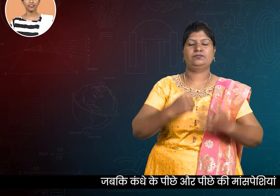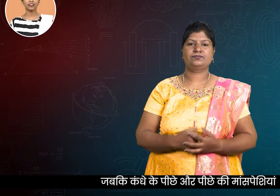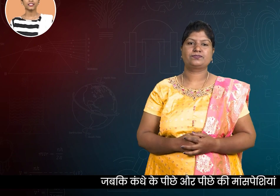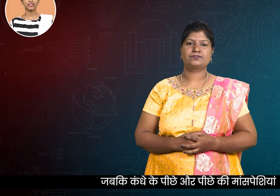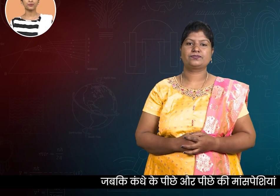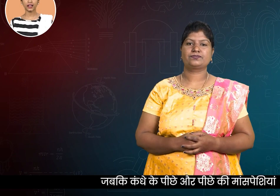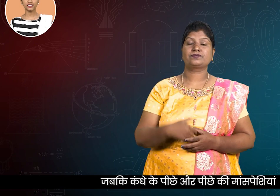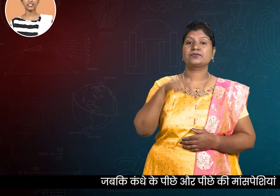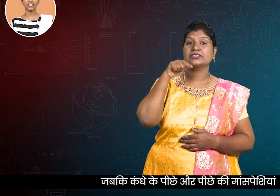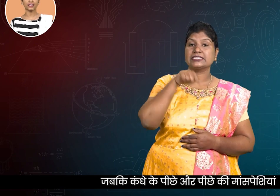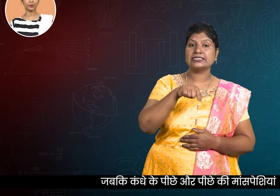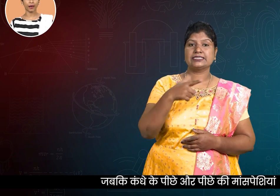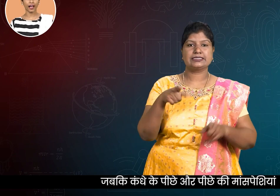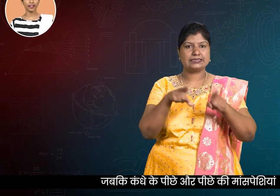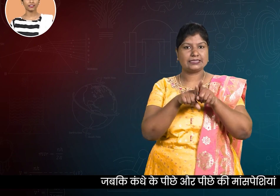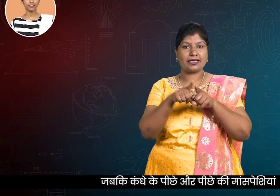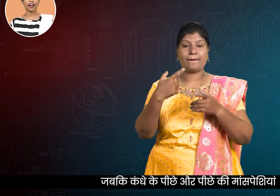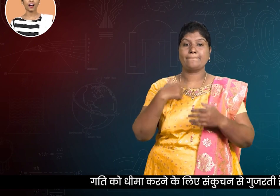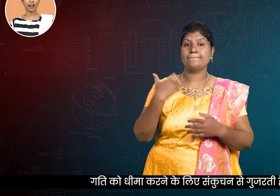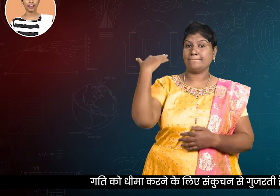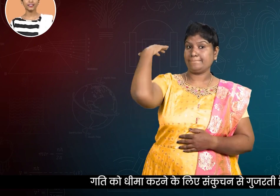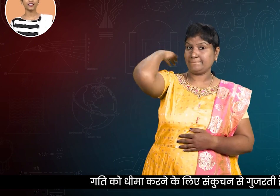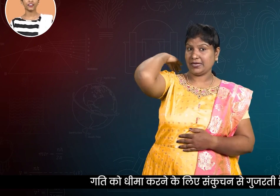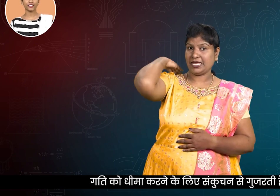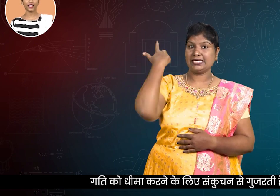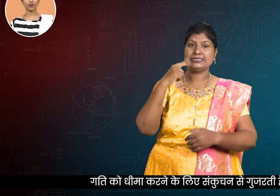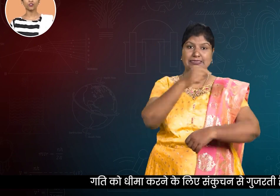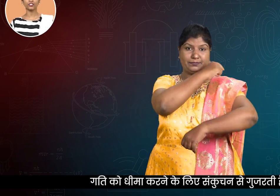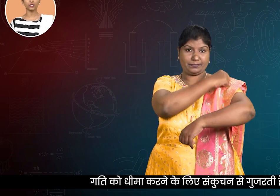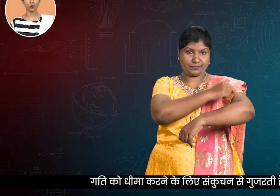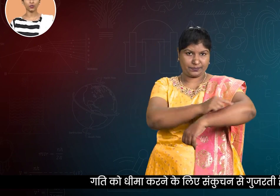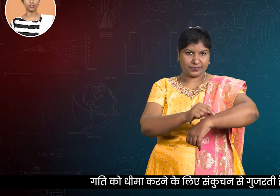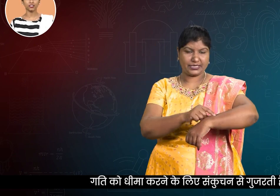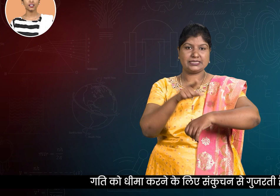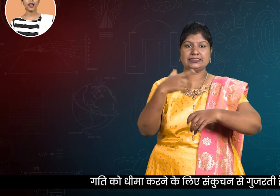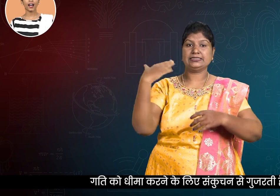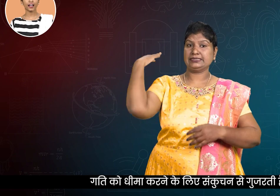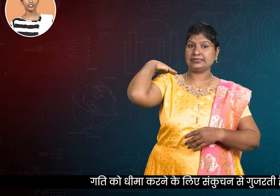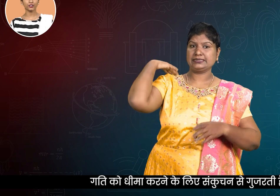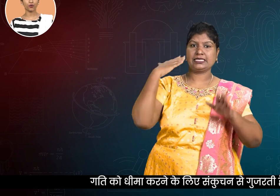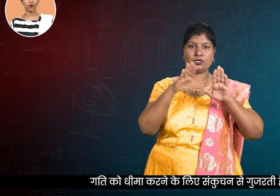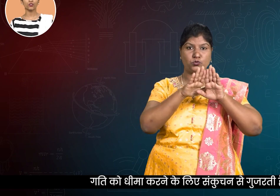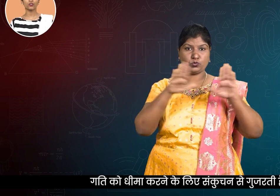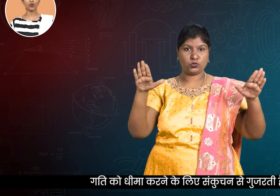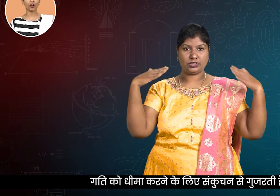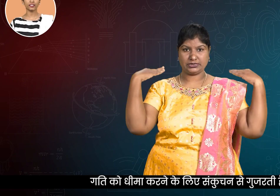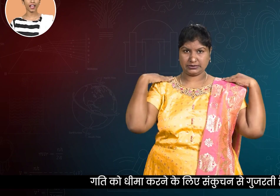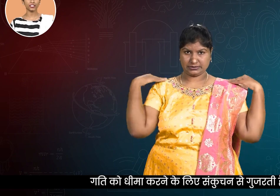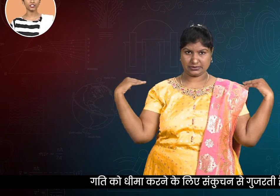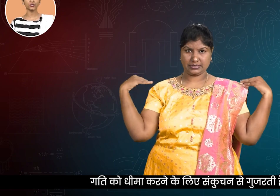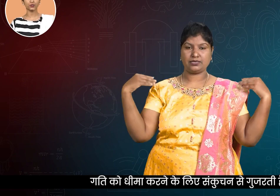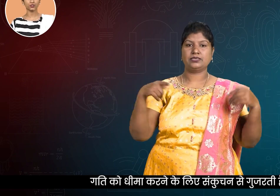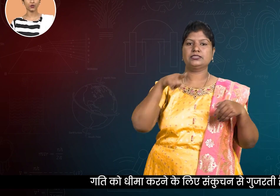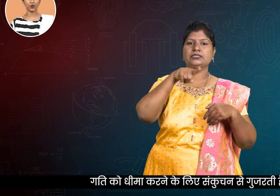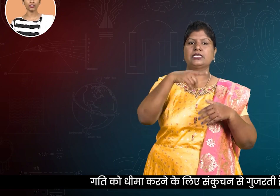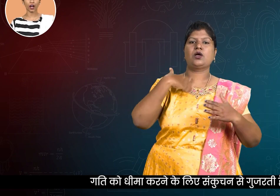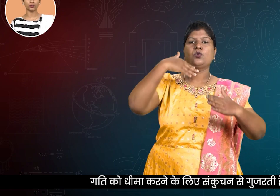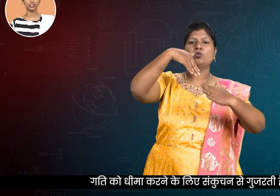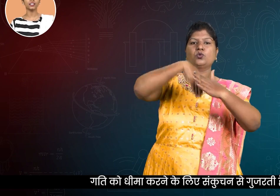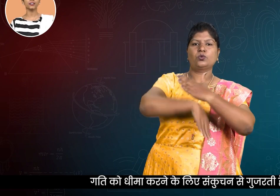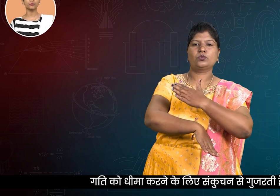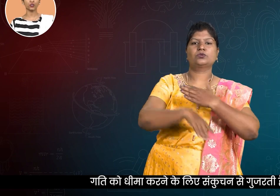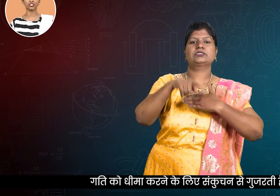जबकि कंधे के पीछे की मांसपेशियां गति को धीमा करने के लिए संकुचन से गुजरती है।